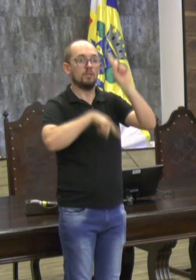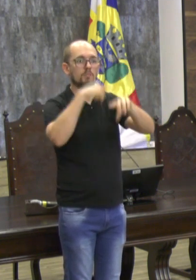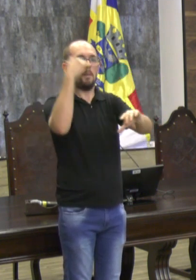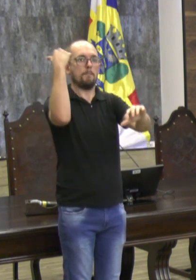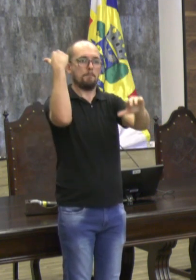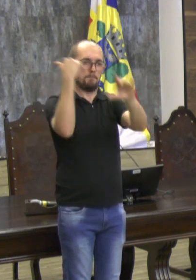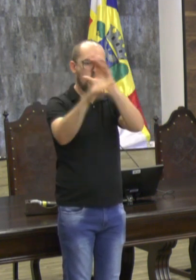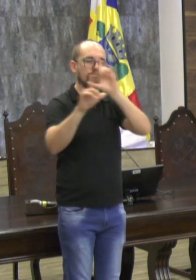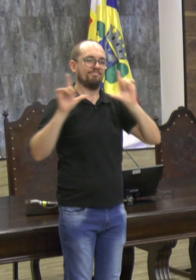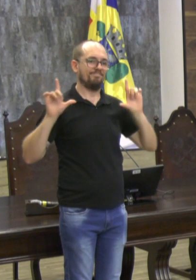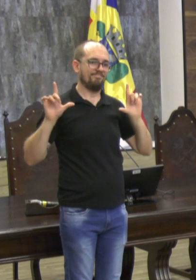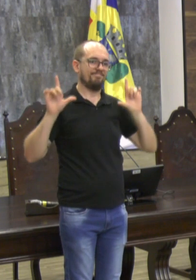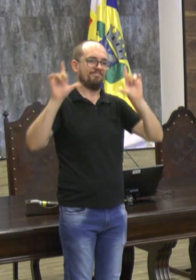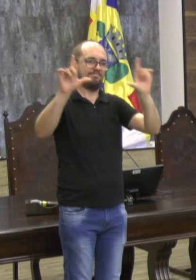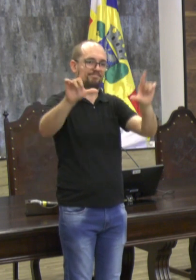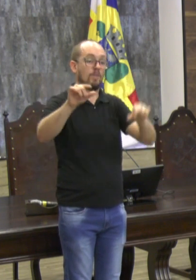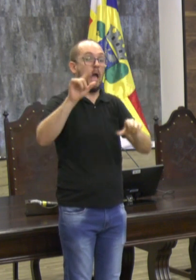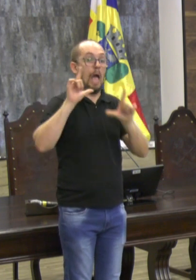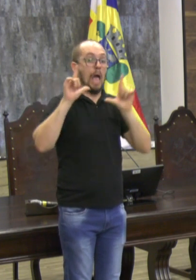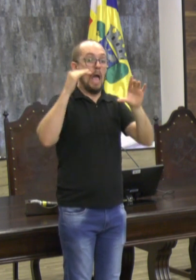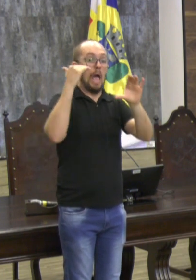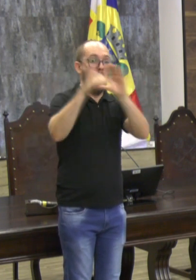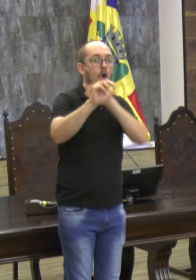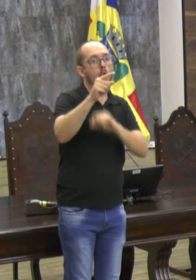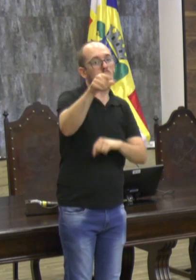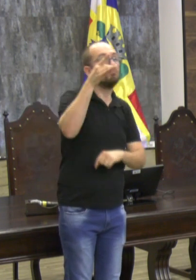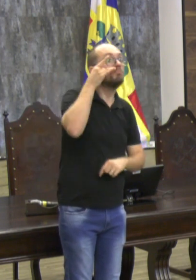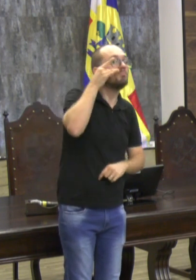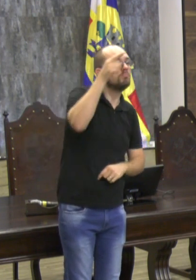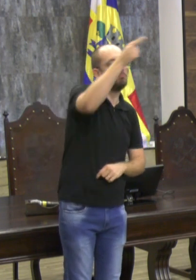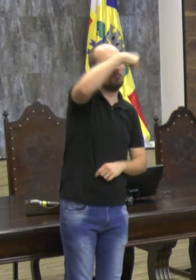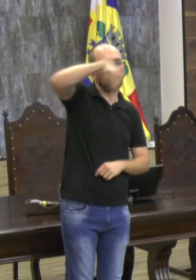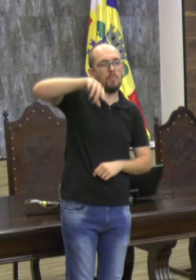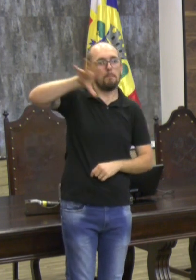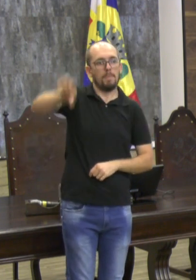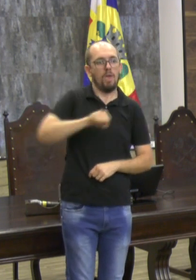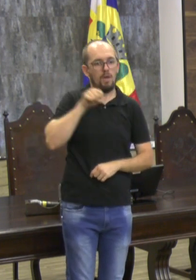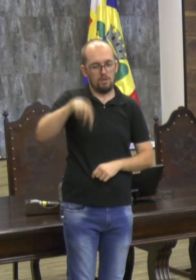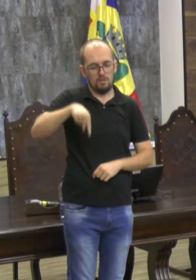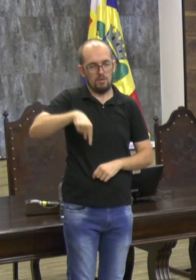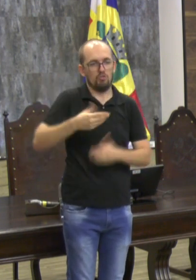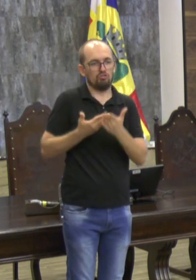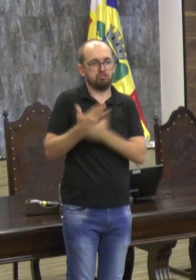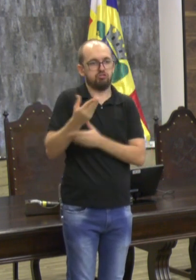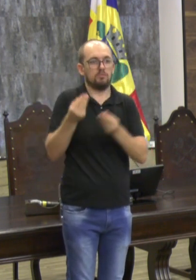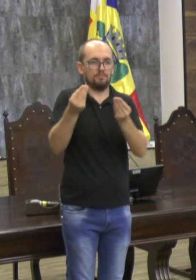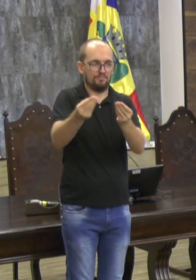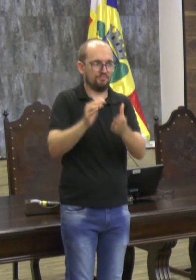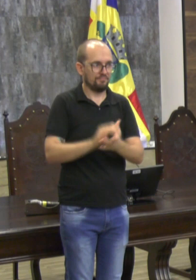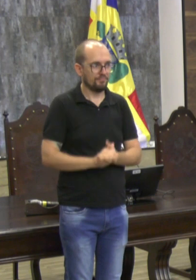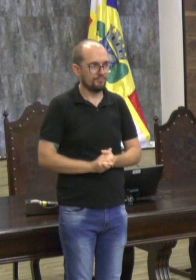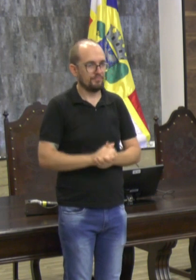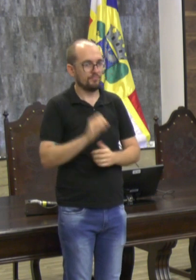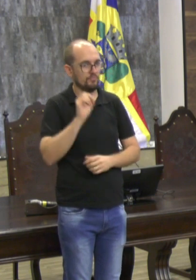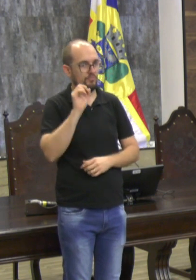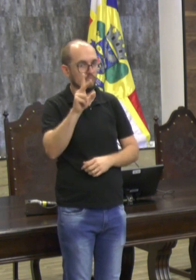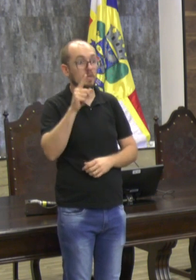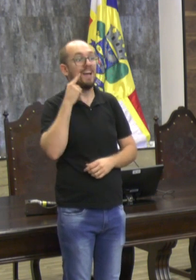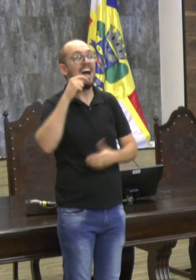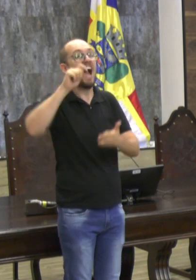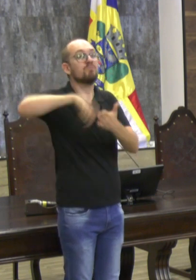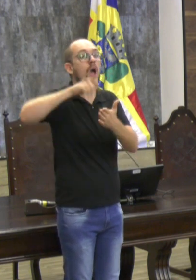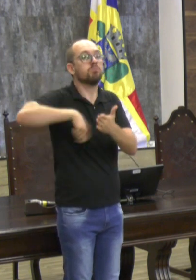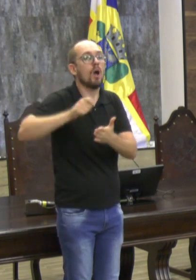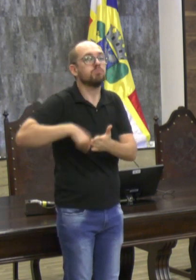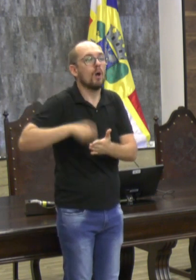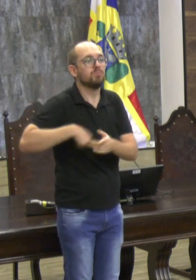para que vocês façam a retirada do certificado aqui na casa. É claro que a gente tem a lista de presença, então a gente vai bater, claro, os nomes com a lista de